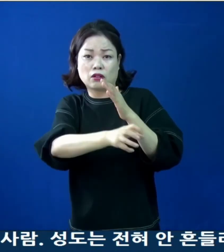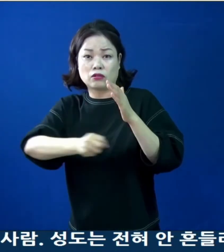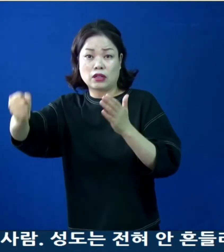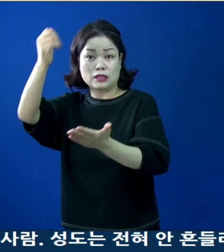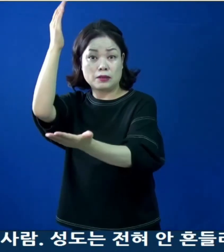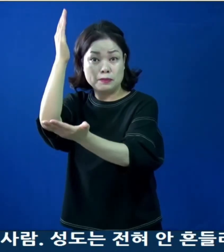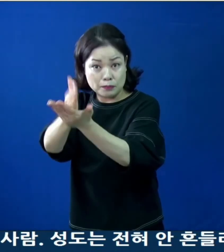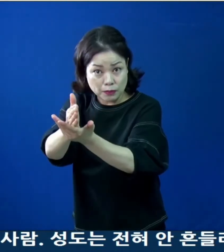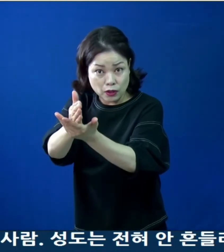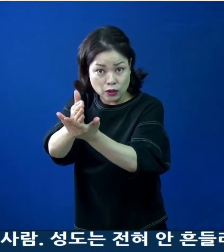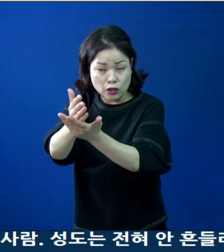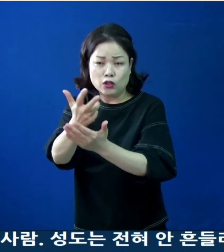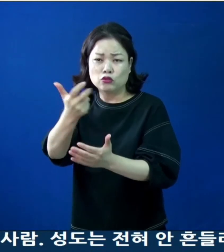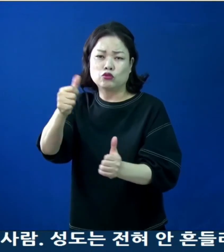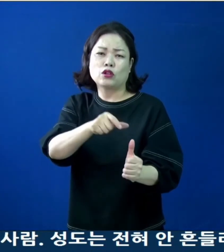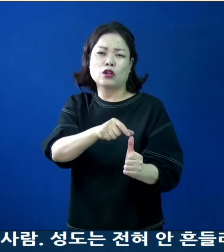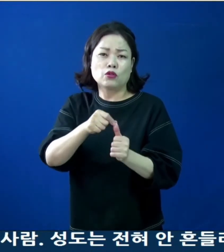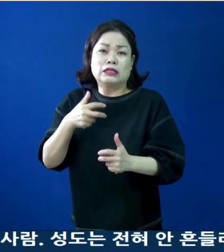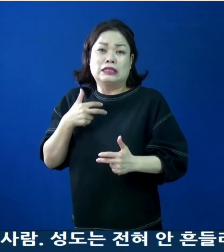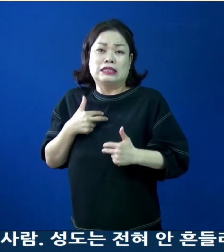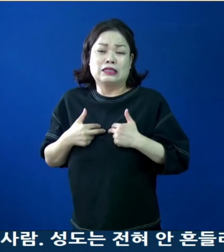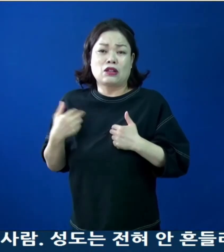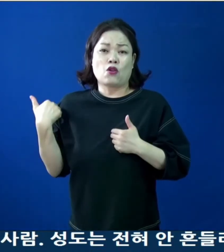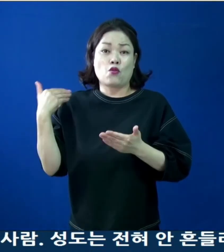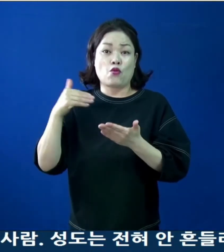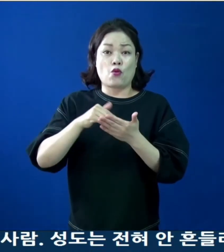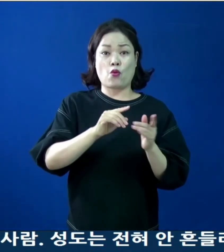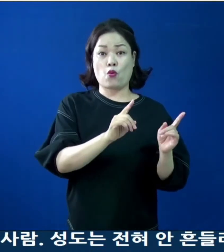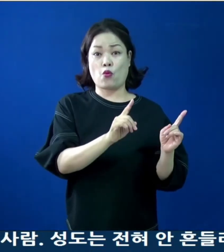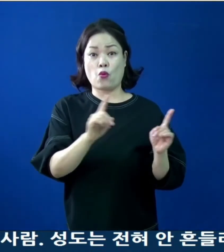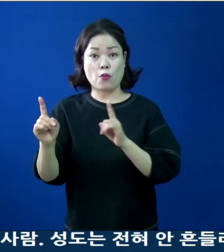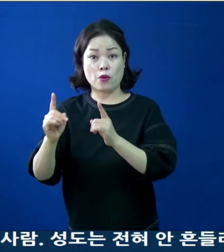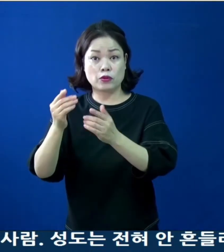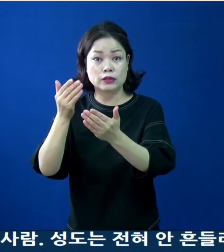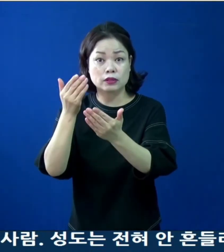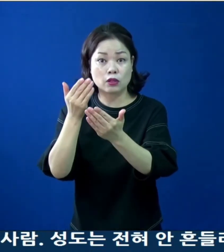마소서, 주의 구원의 즐거움을 내게 회복시켜 주셔서.